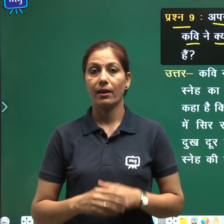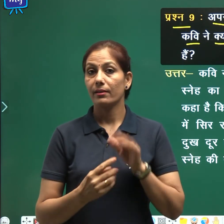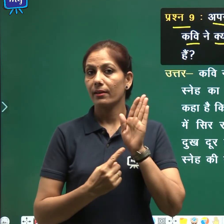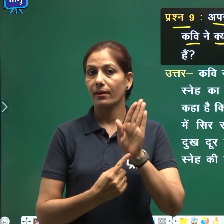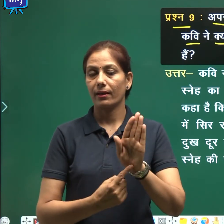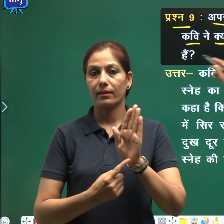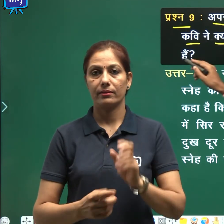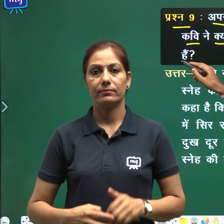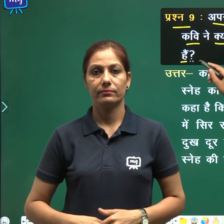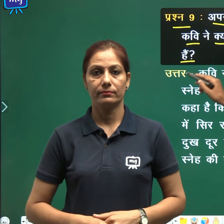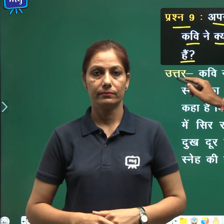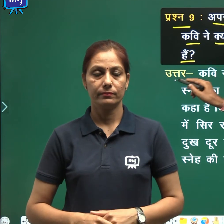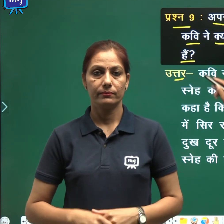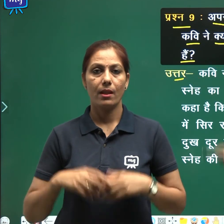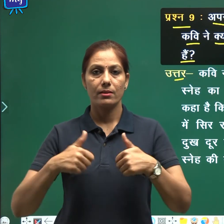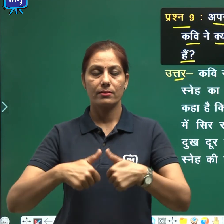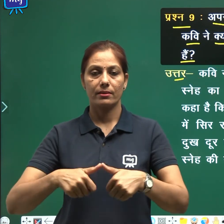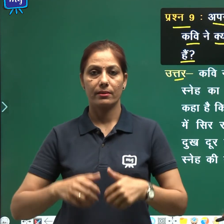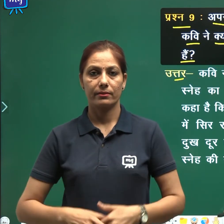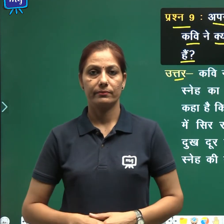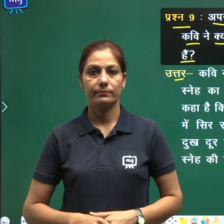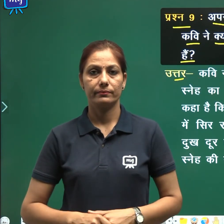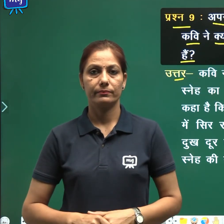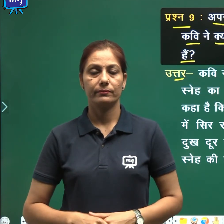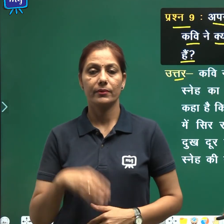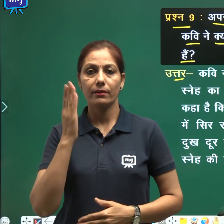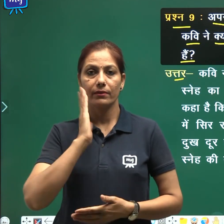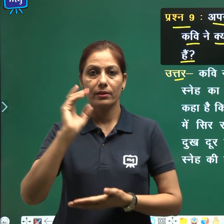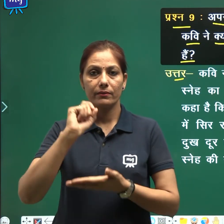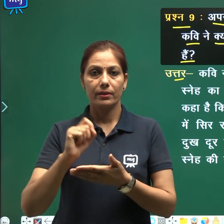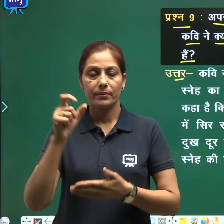प्रकट किए हैं? उत्तर है, कवि ने